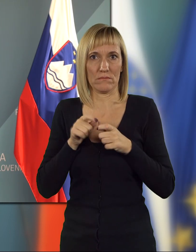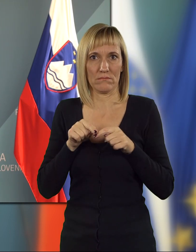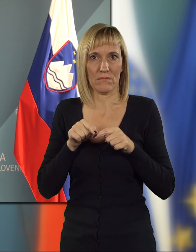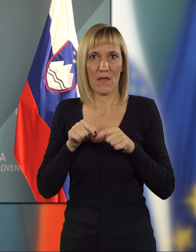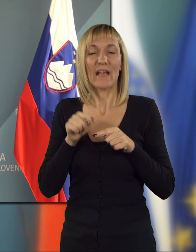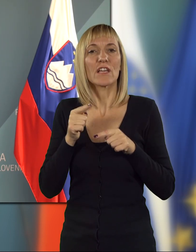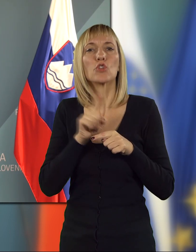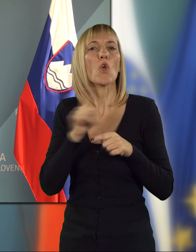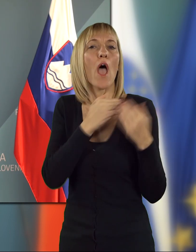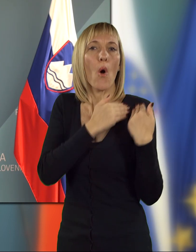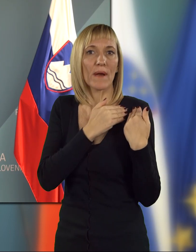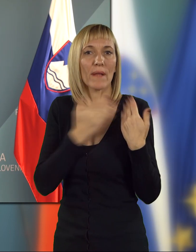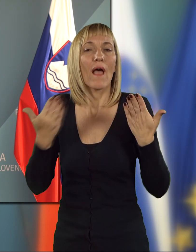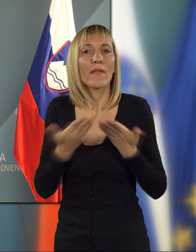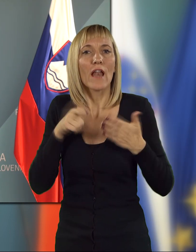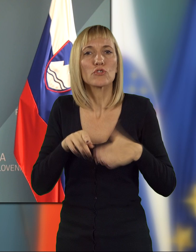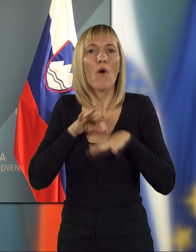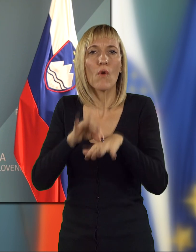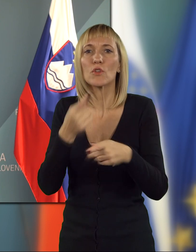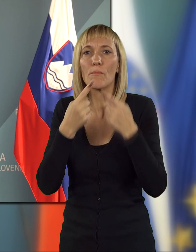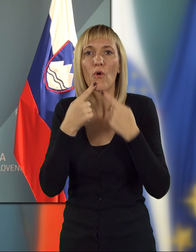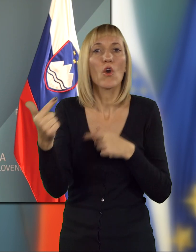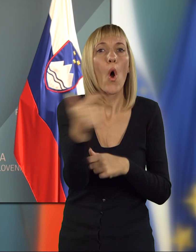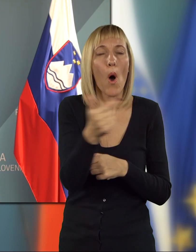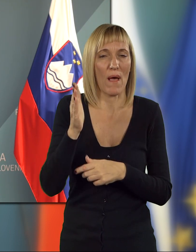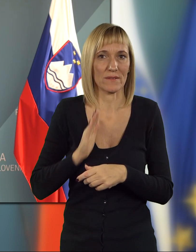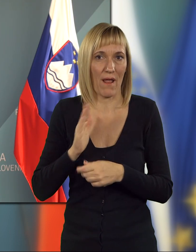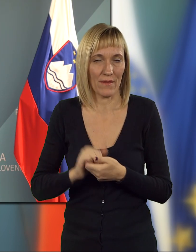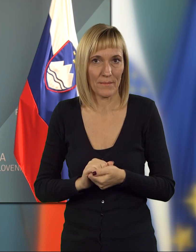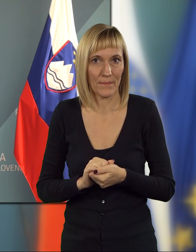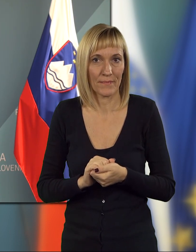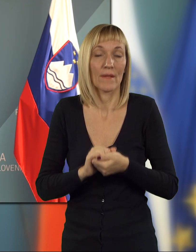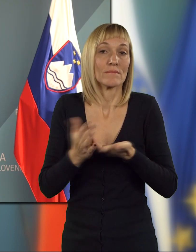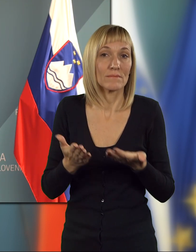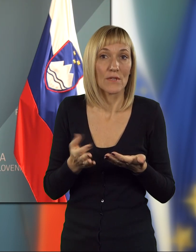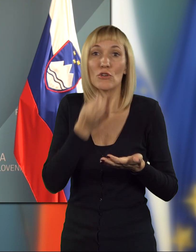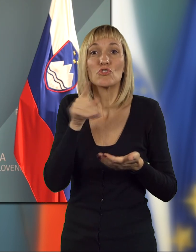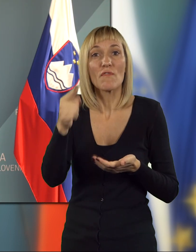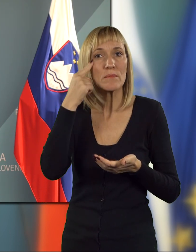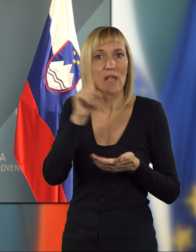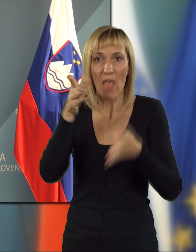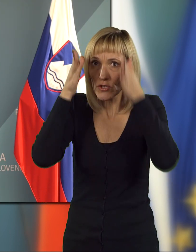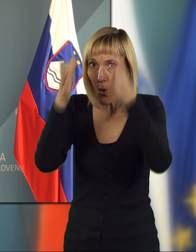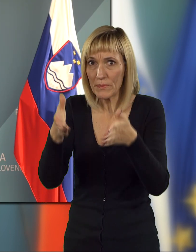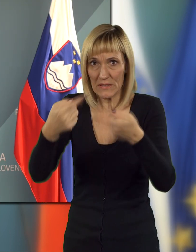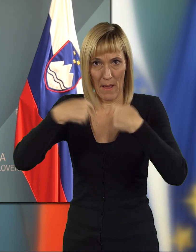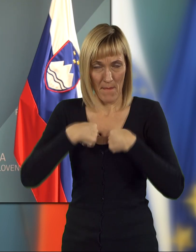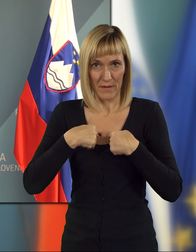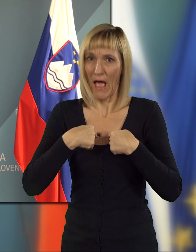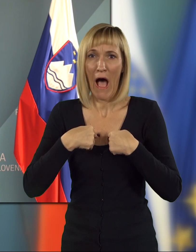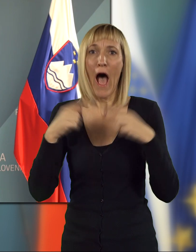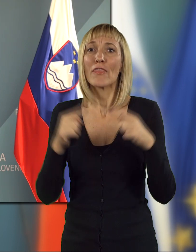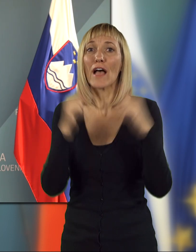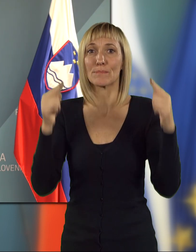neobremenjen, tako veliko lažje peljal dialog s sindikati. Tako da, če mislite, da je to